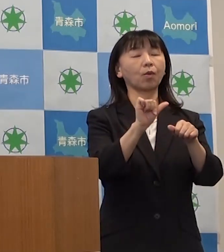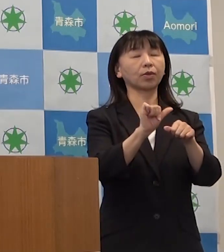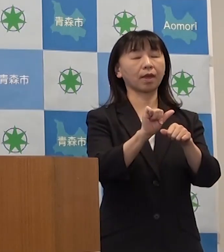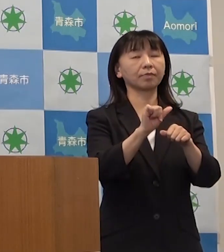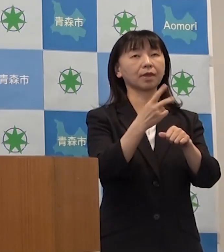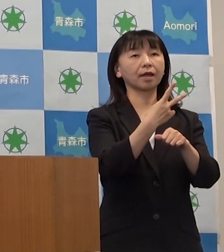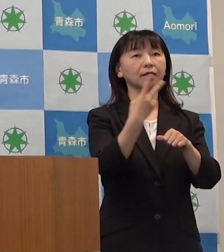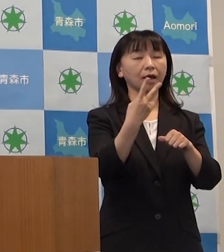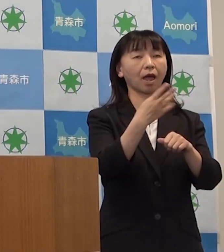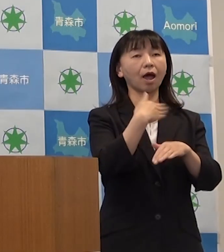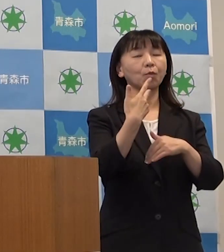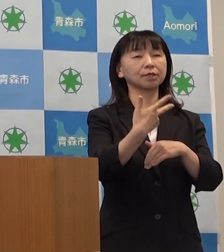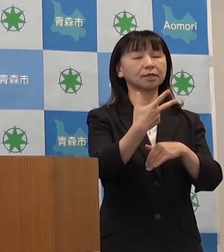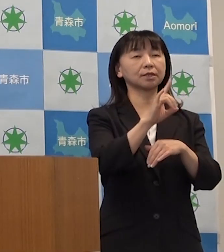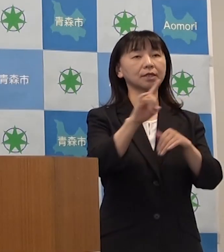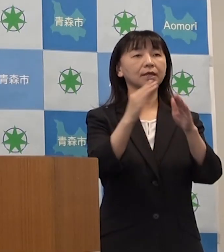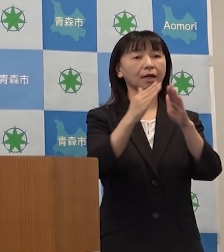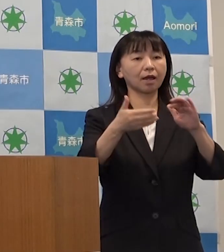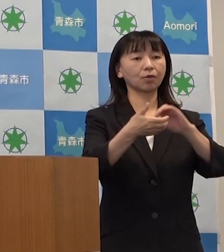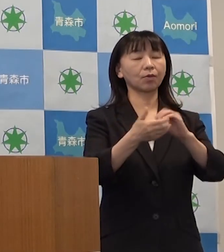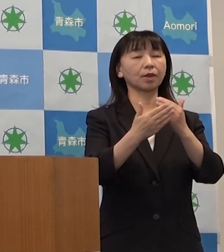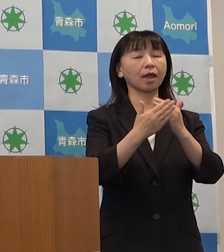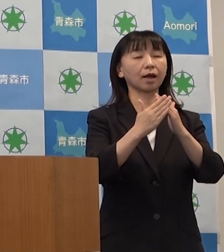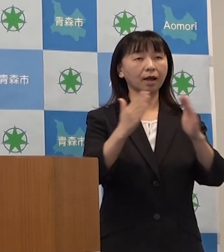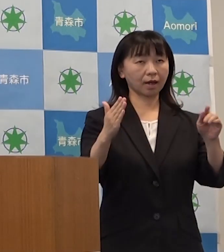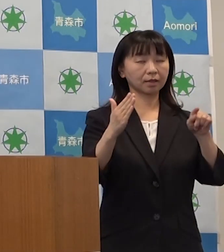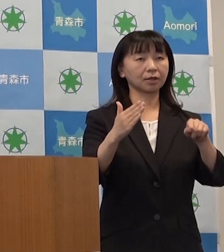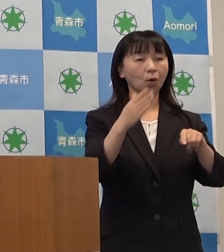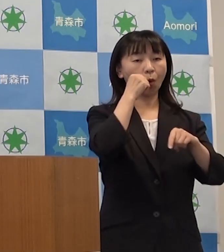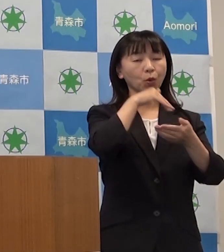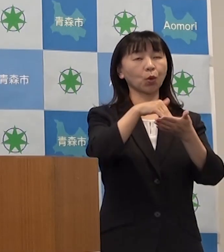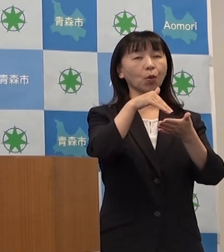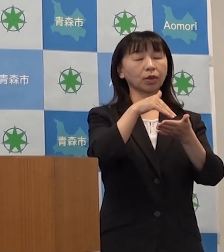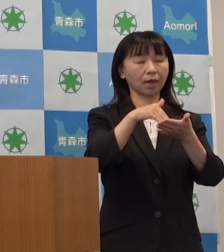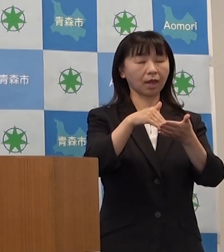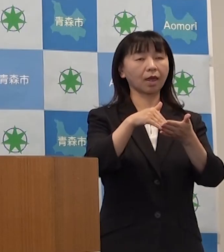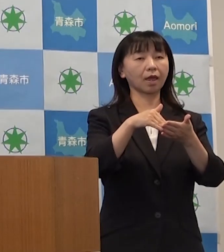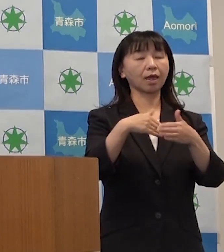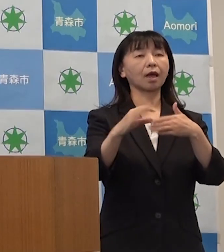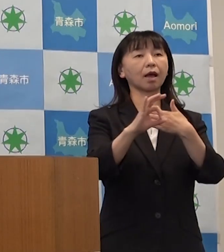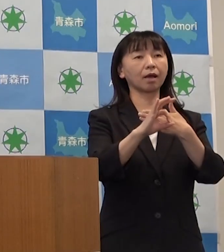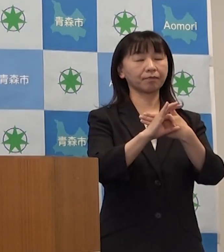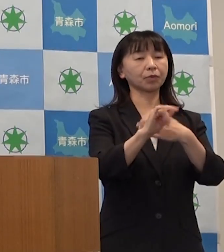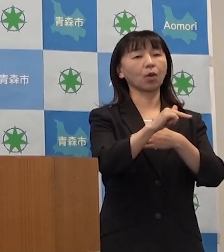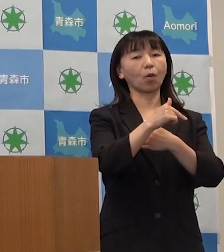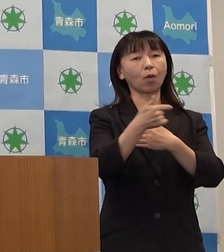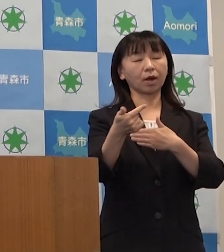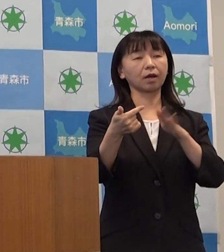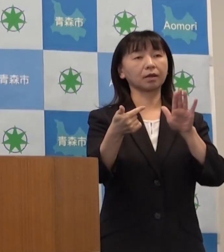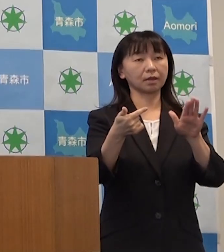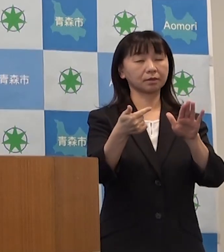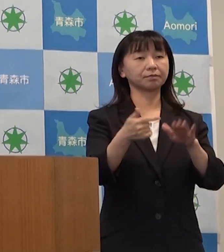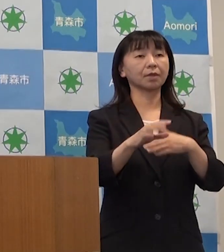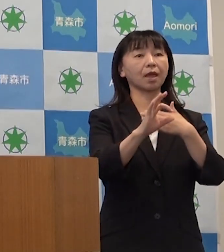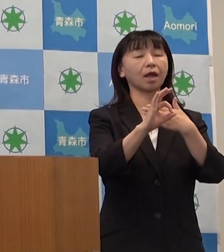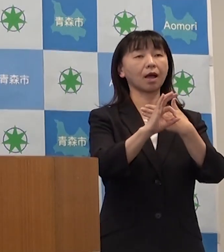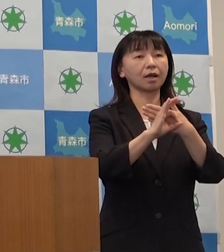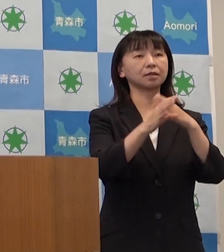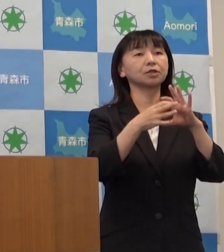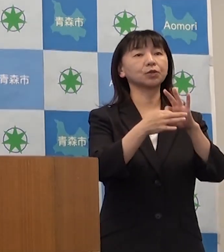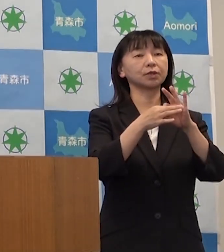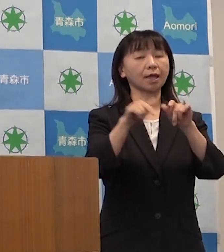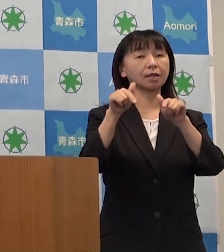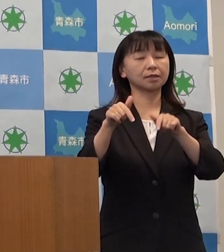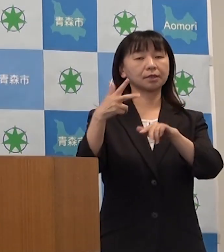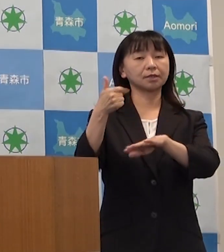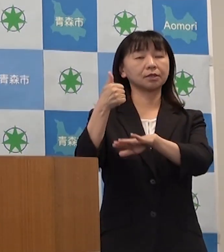2回青森市議会定例会提出予定案件ほかとなっております。それでは案件につきまして西